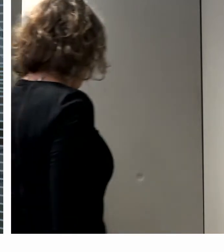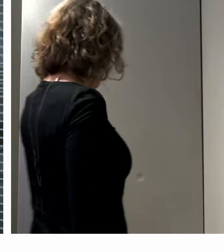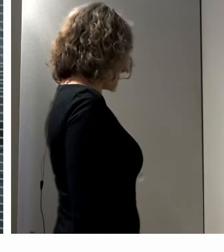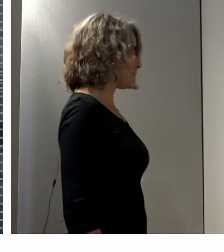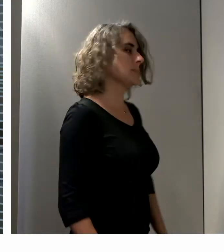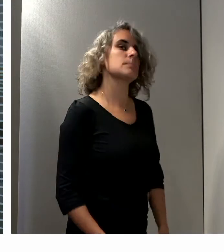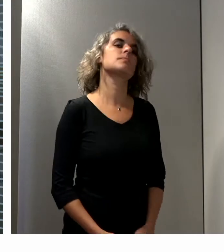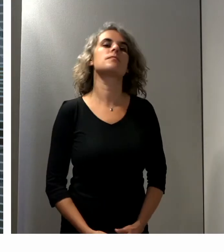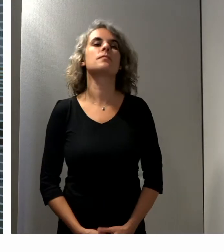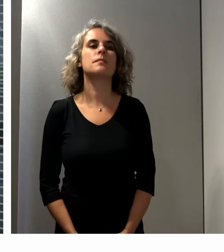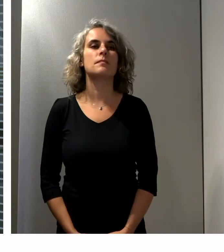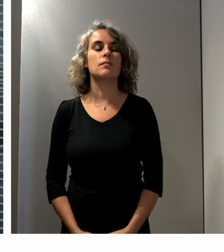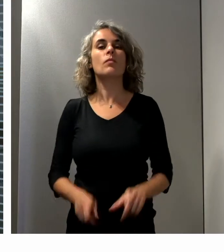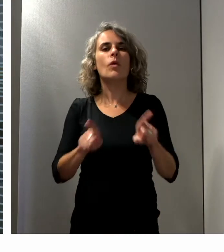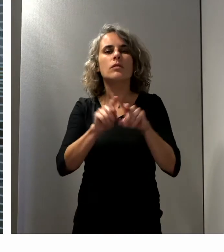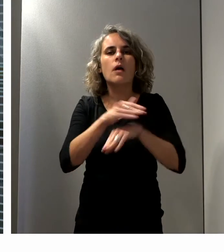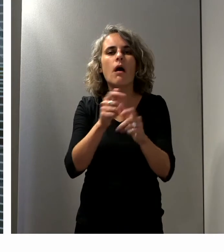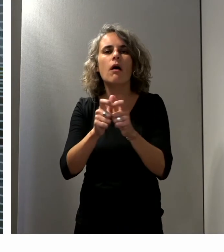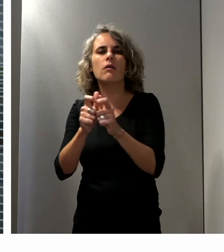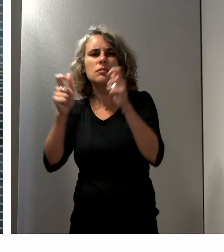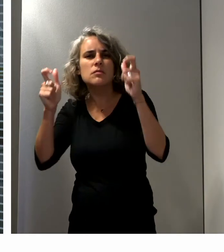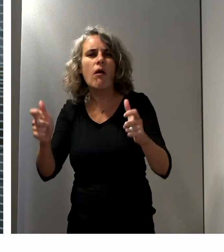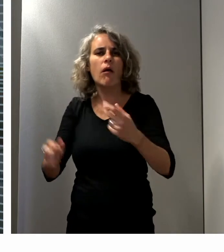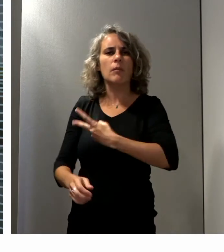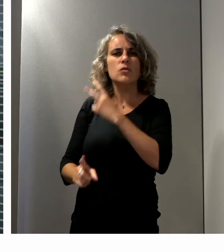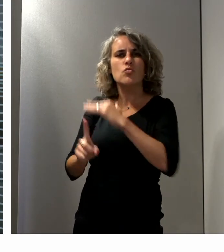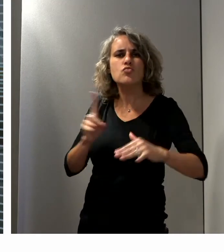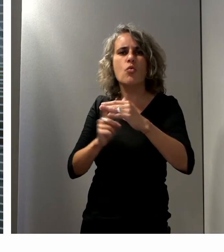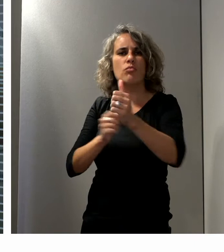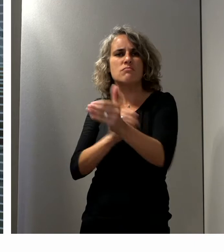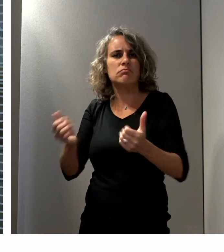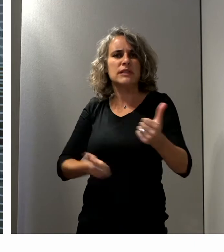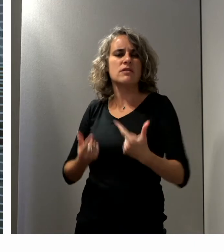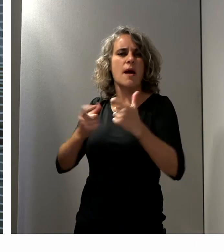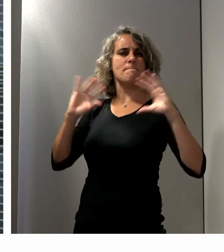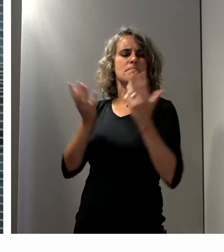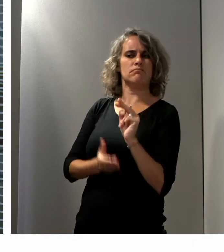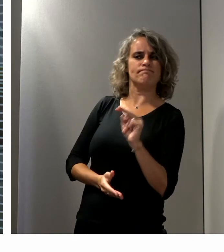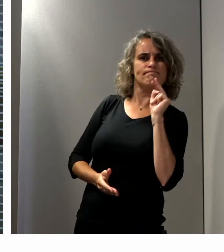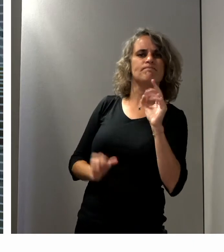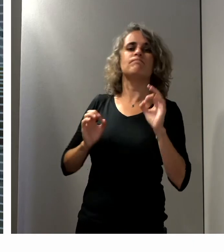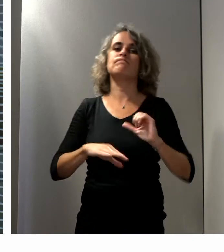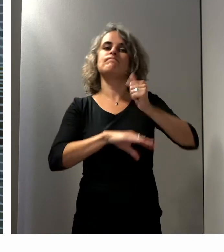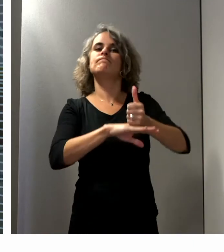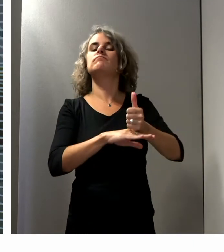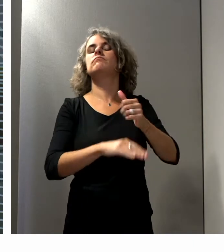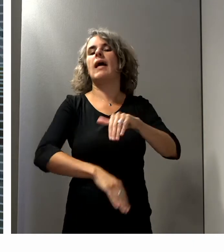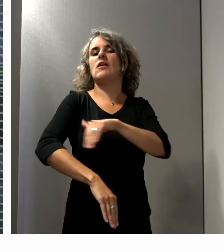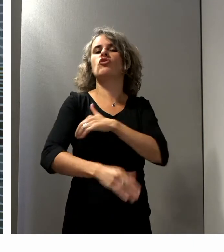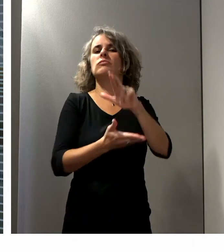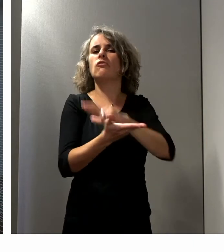établissements et services médico-sociaux. On s'est penché sur une action extrêmement intéressante menée par l'agence